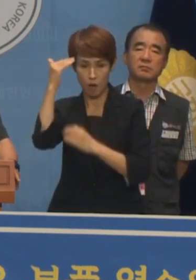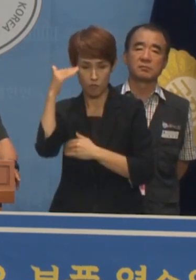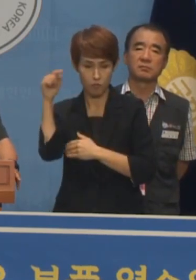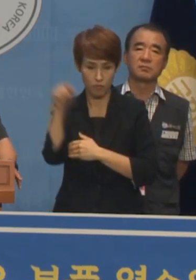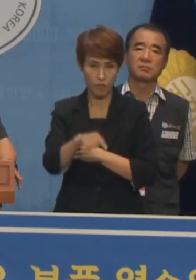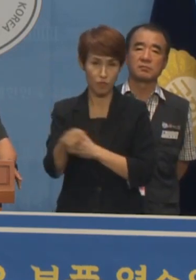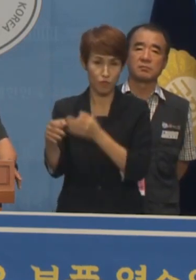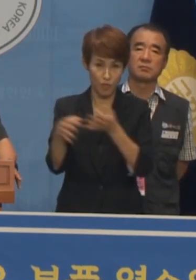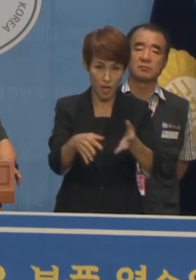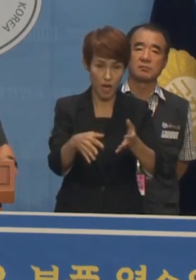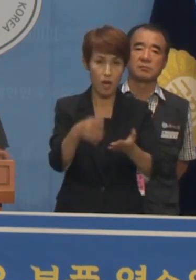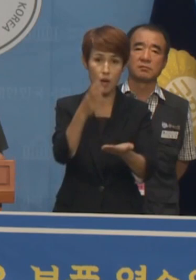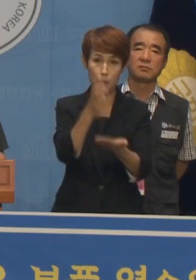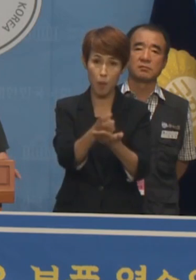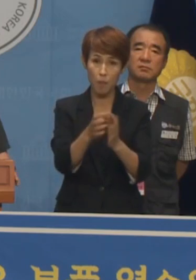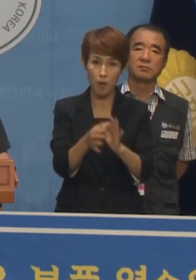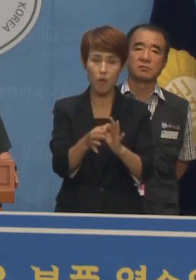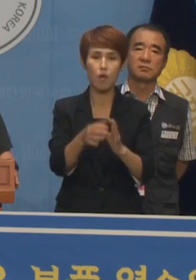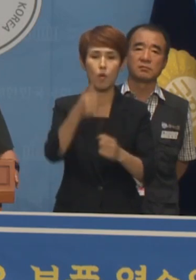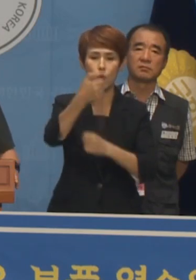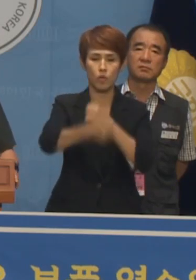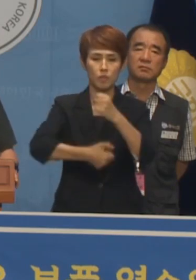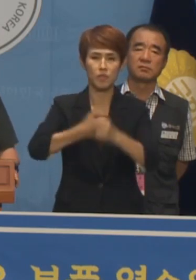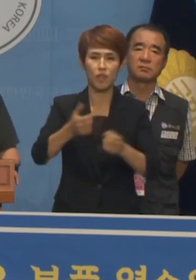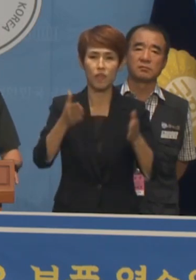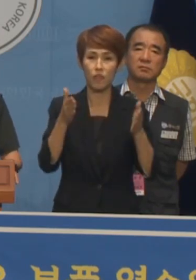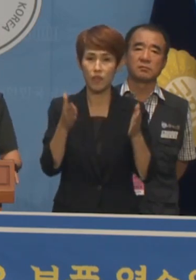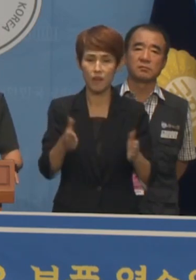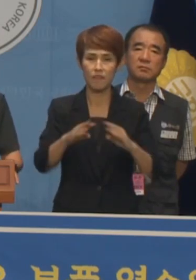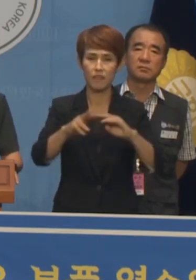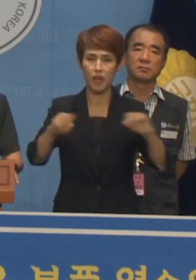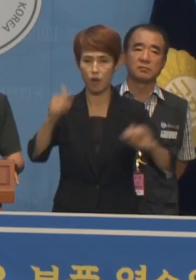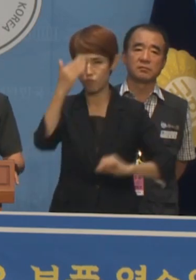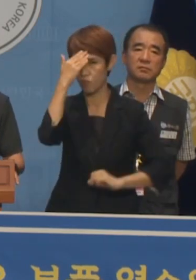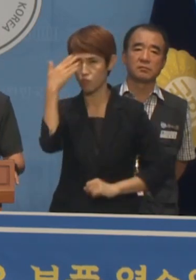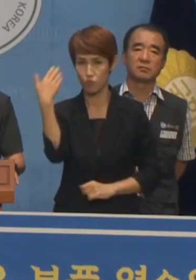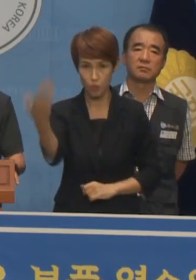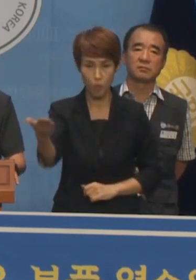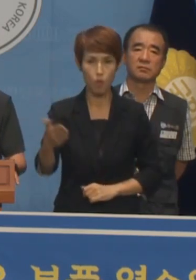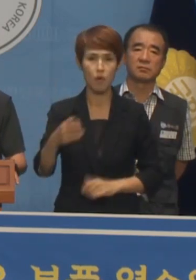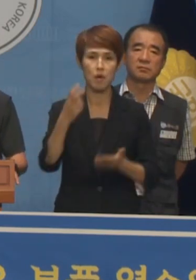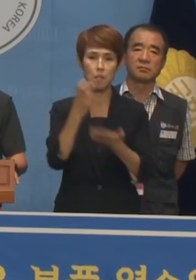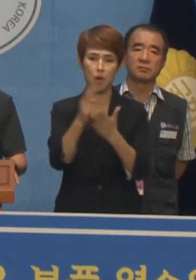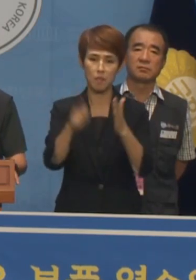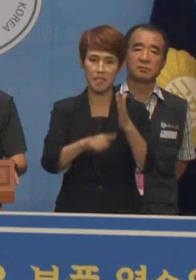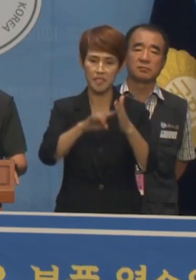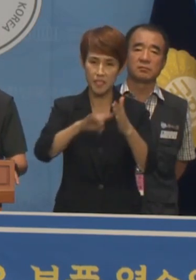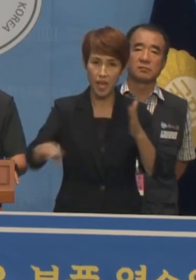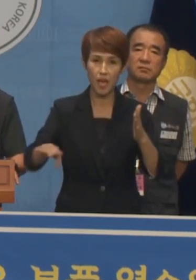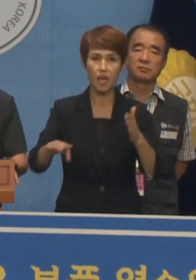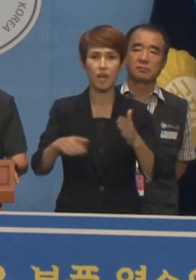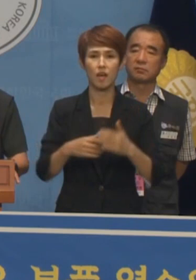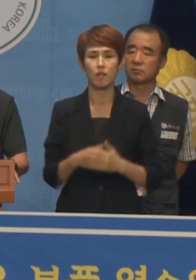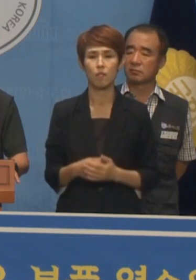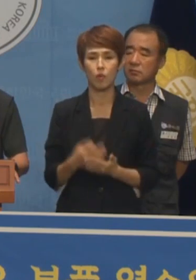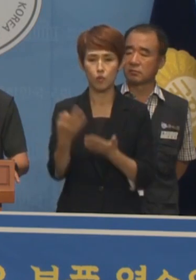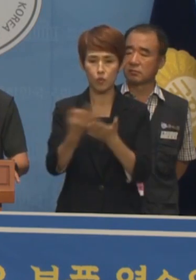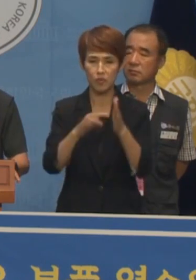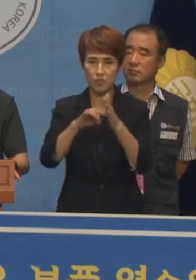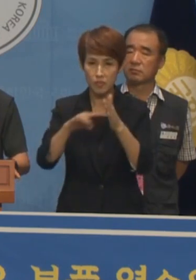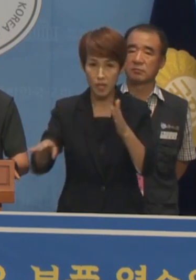촉진법을 보면은 50년간 토지를 무상으로 제공한다든가 법인세, 소득세, 원자료